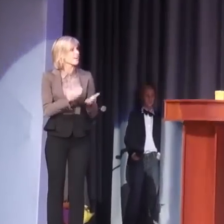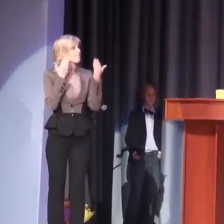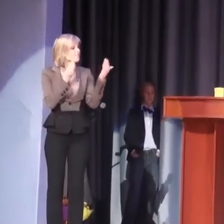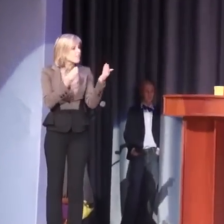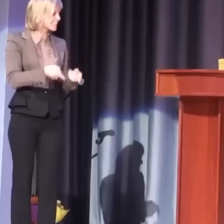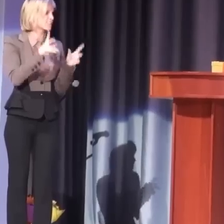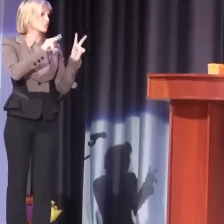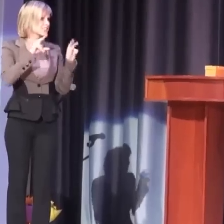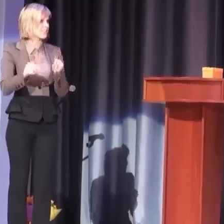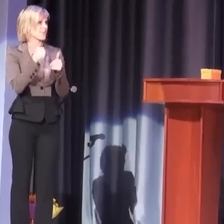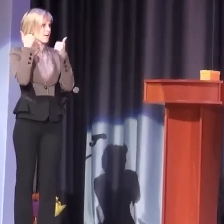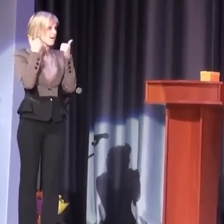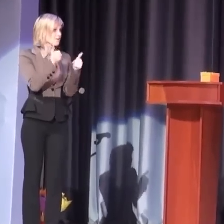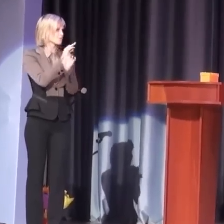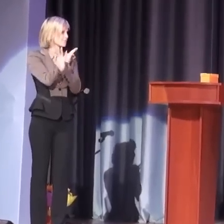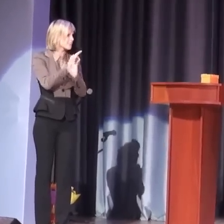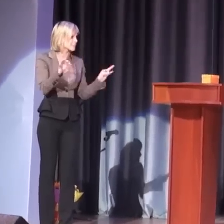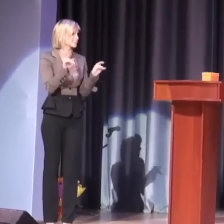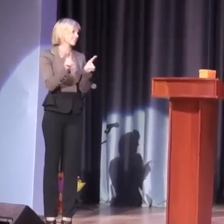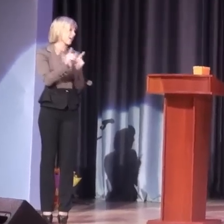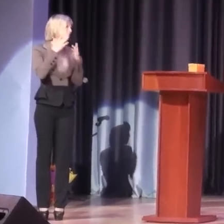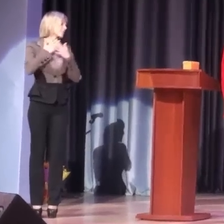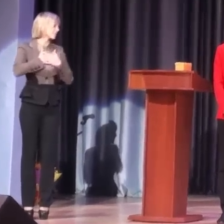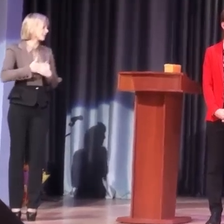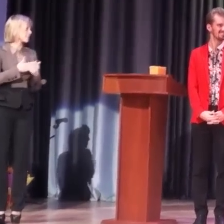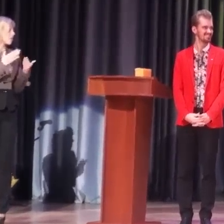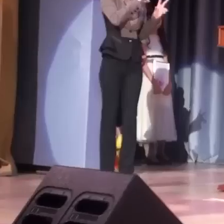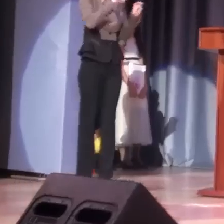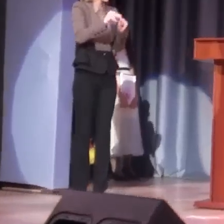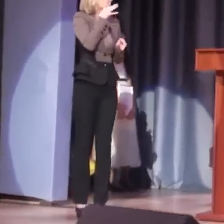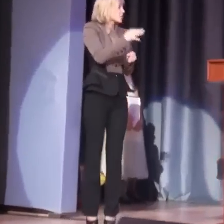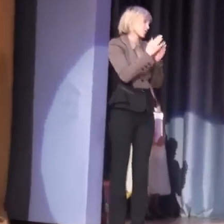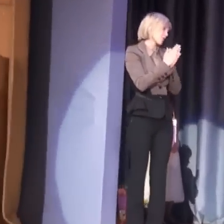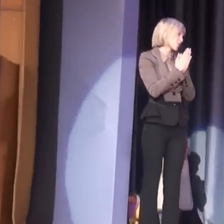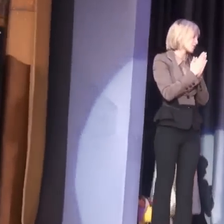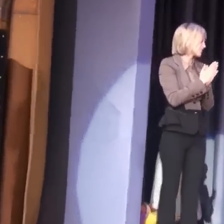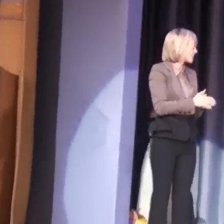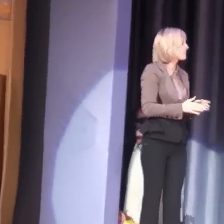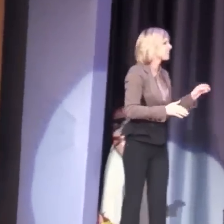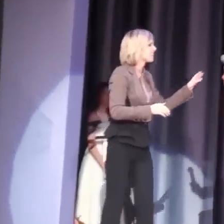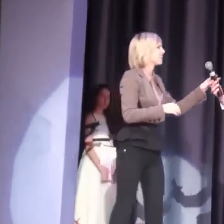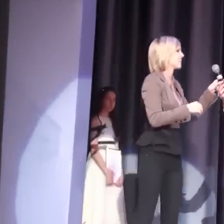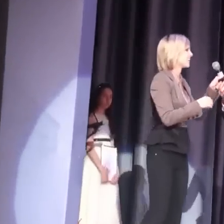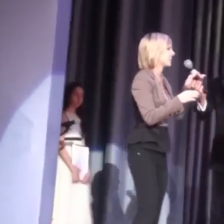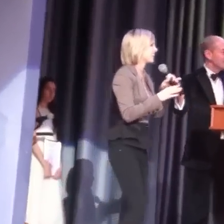Вы образец, вы хорошие, нам так приятно. В чем по вашему мнению, пожалуйста, Маша?